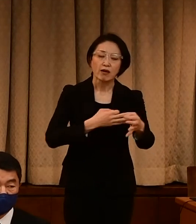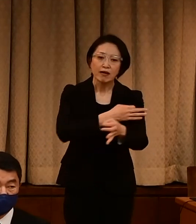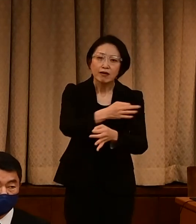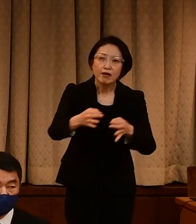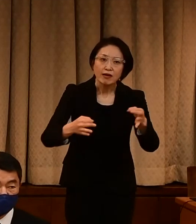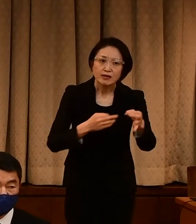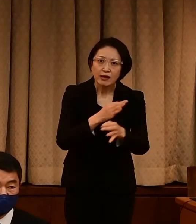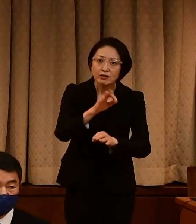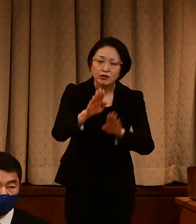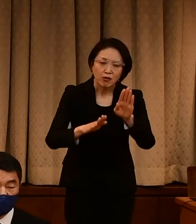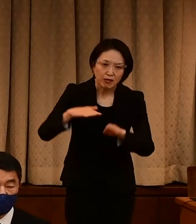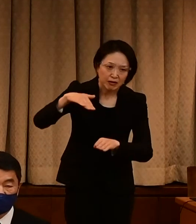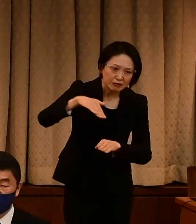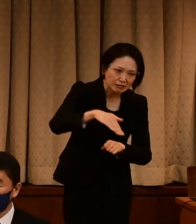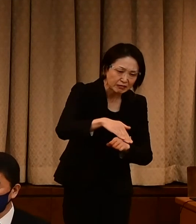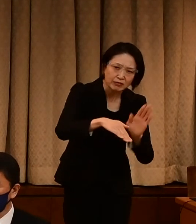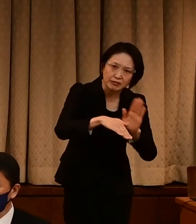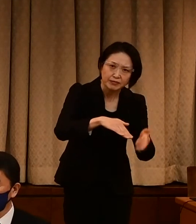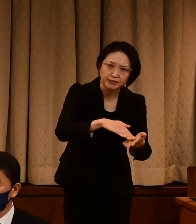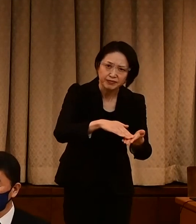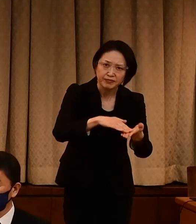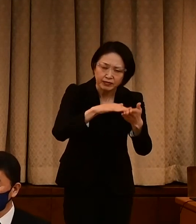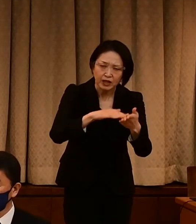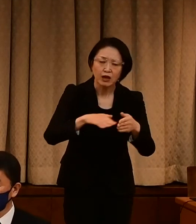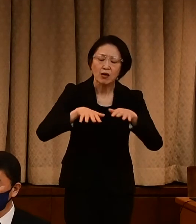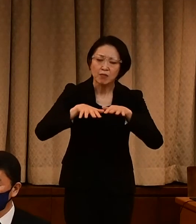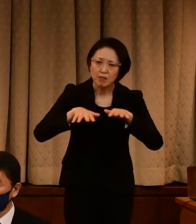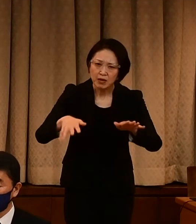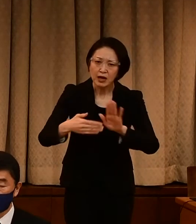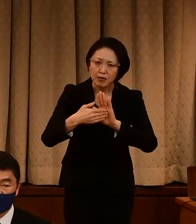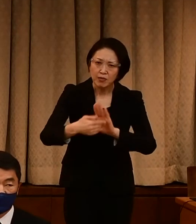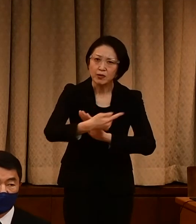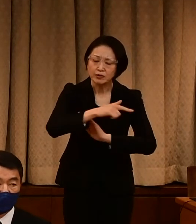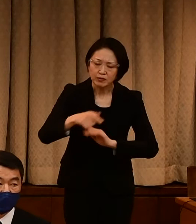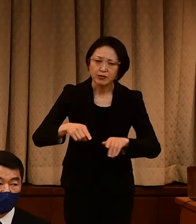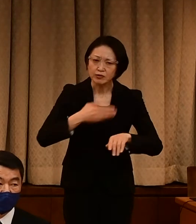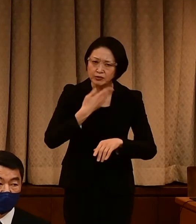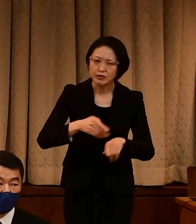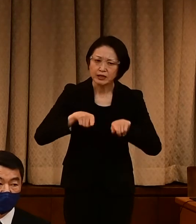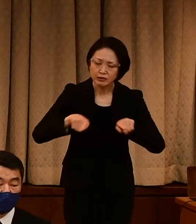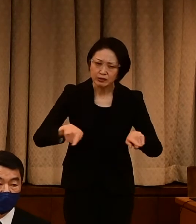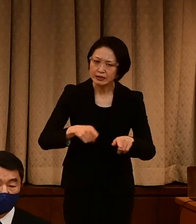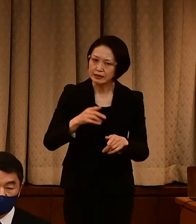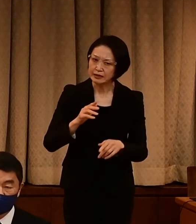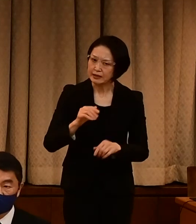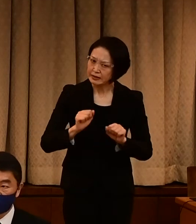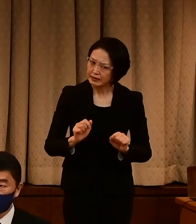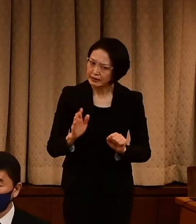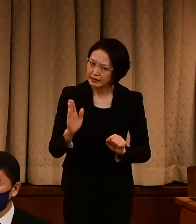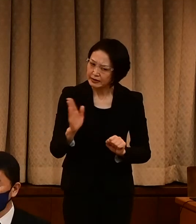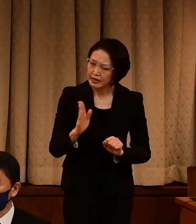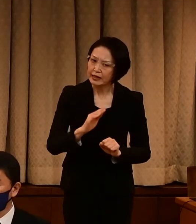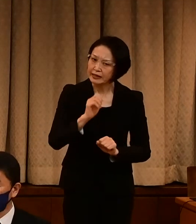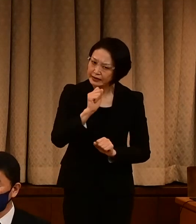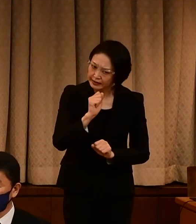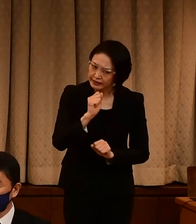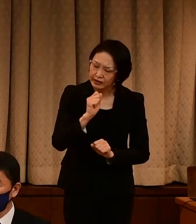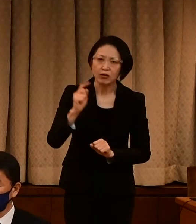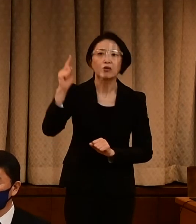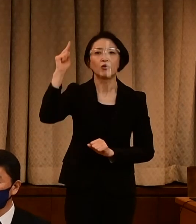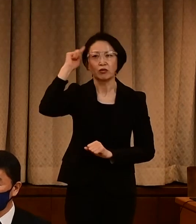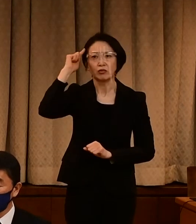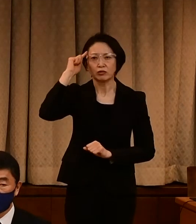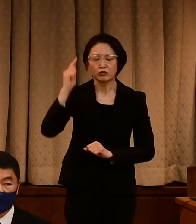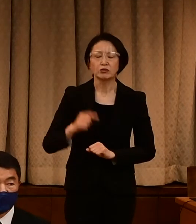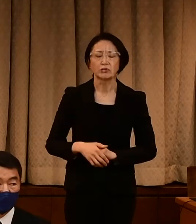まん延防止等重点措置にはしない方がいいだろうというふうに私は思っておりますが、今日は比較的低く出ておりますが、あさ